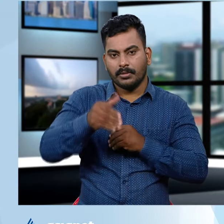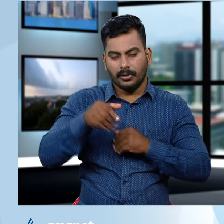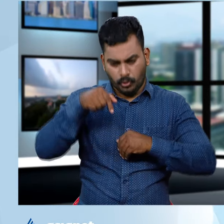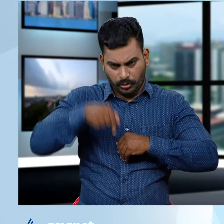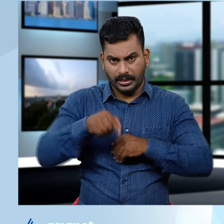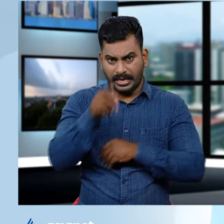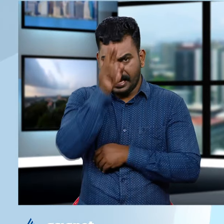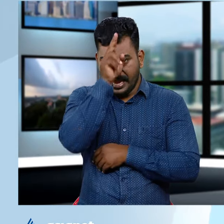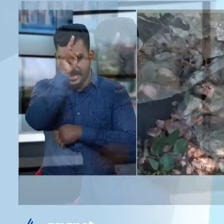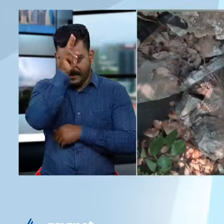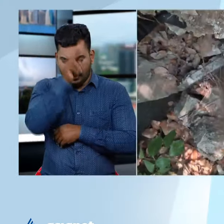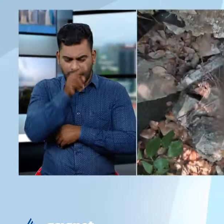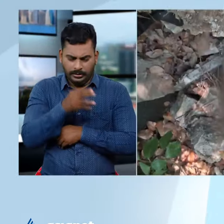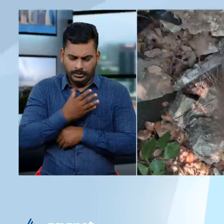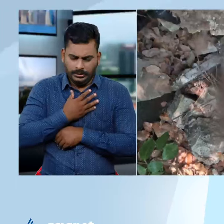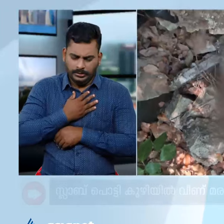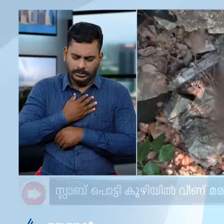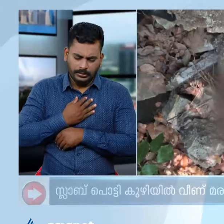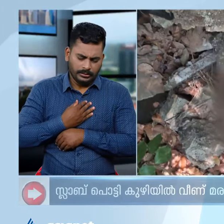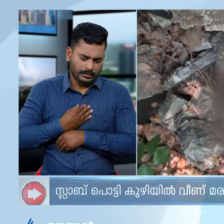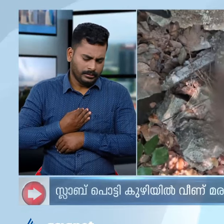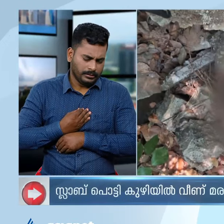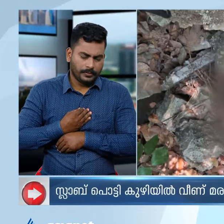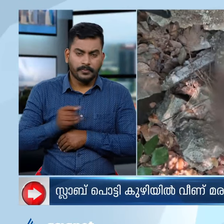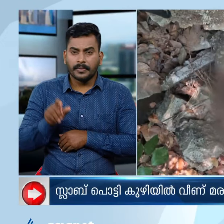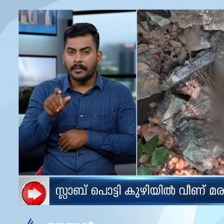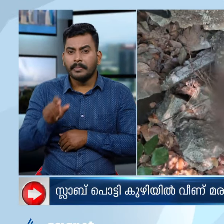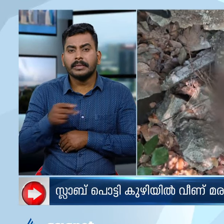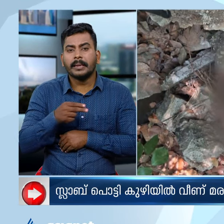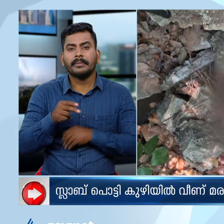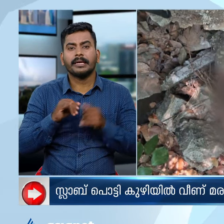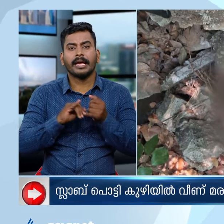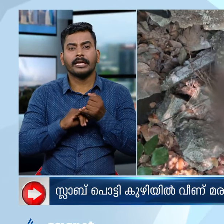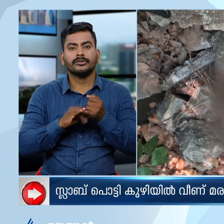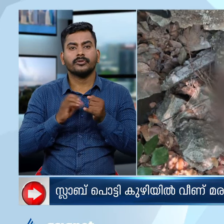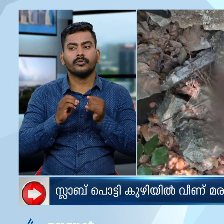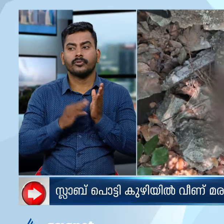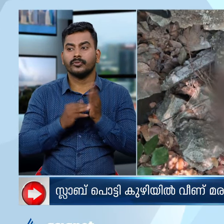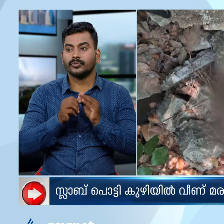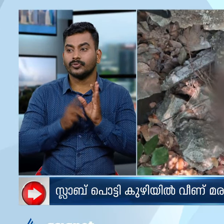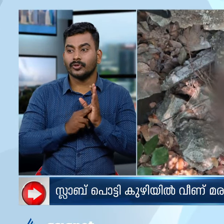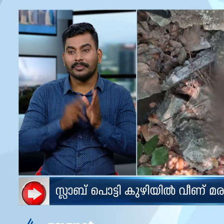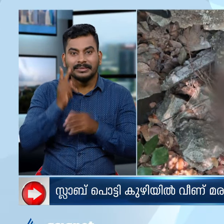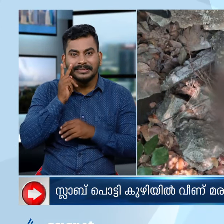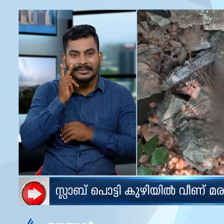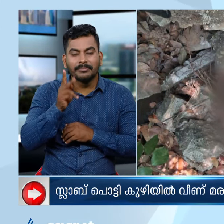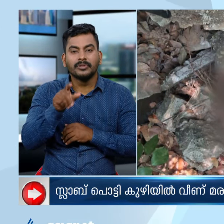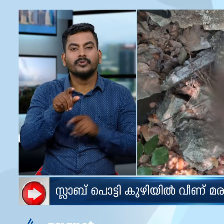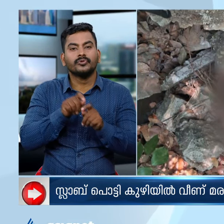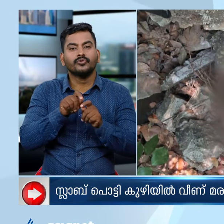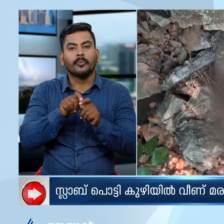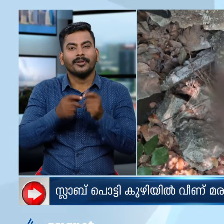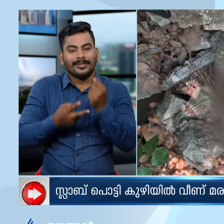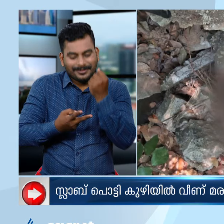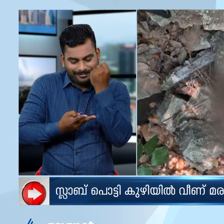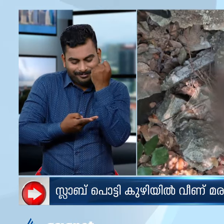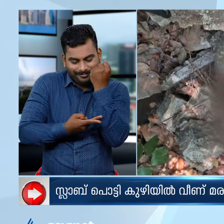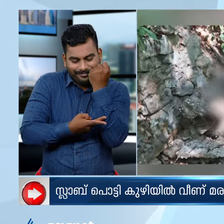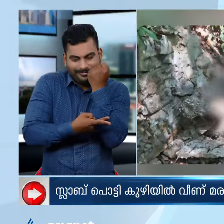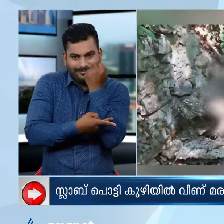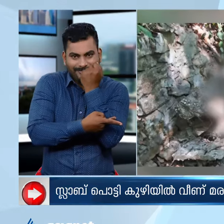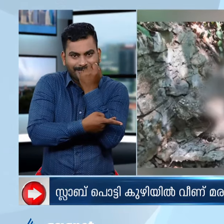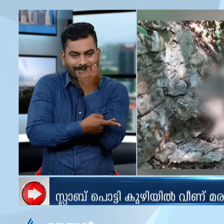ഉച്ചയോടെയാണ് ഏറെ ദാരുണമായ സംഭവം നടന്നത്. മുക്കോലക്കിൽ ശുചിഭവനിൽ സോമനാണ് മരിച്ചത്. റബ്ബർ ടാപ്പിങ്ങിന് പോയ ശേഷം തിരികെ